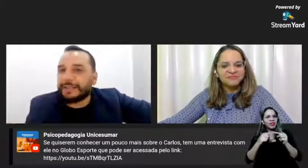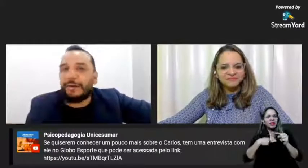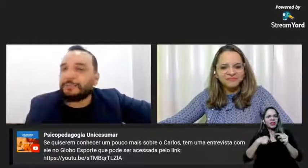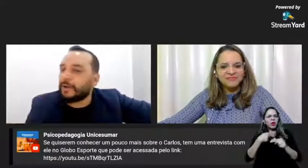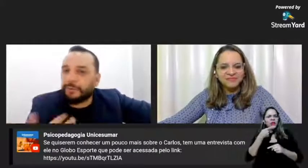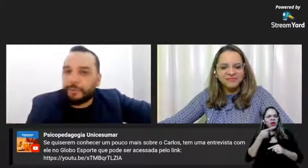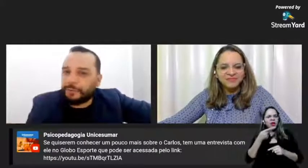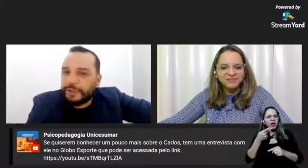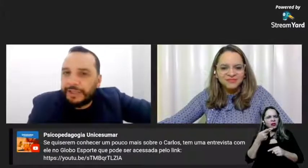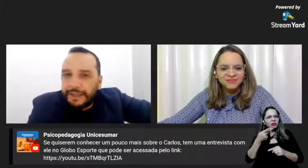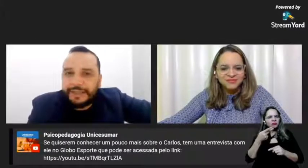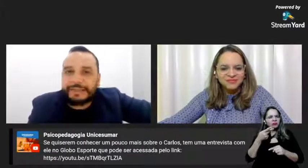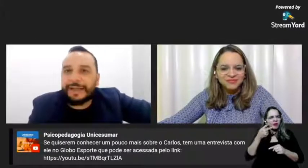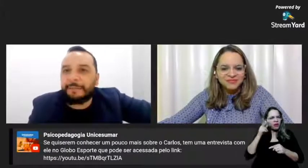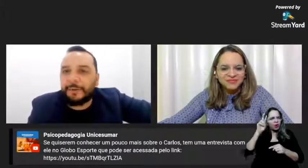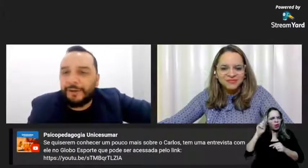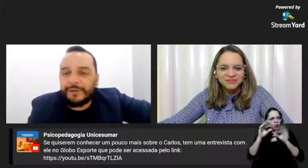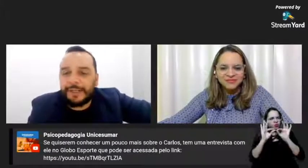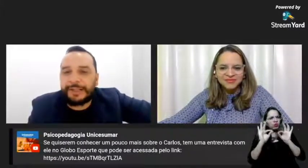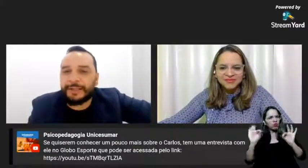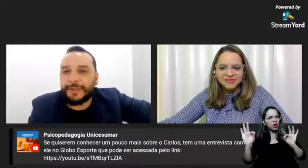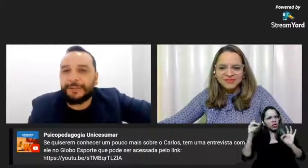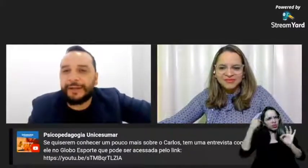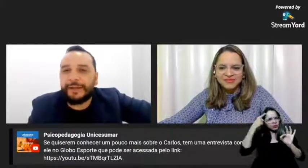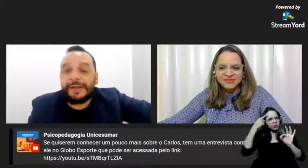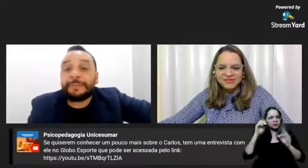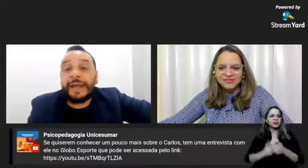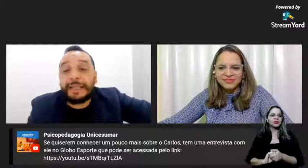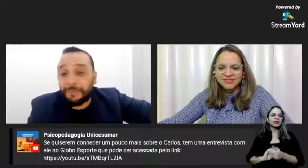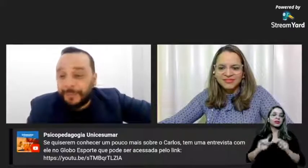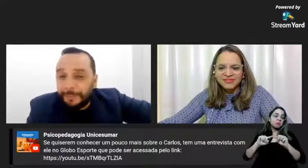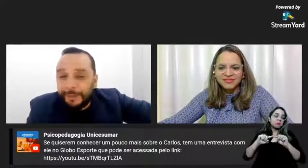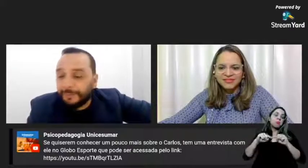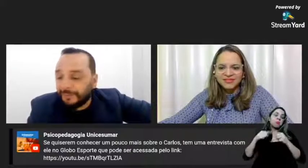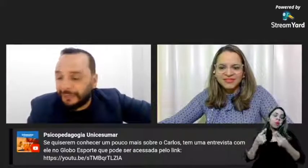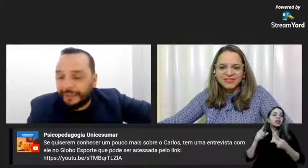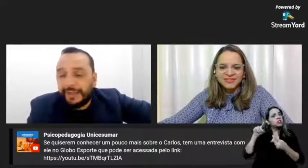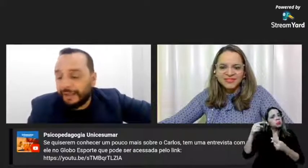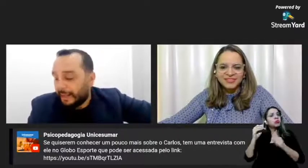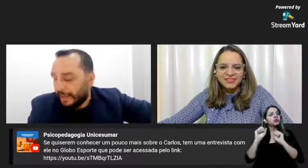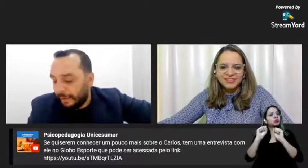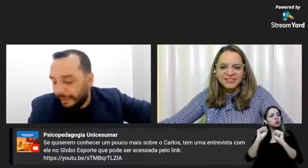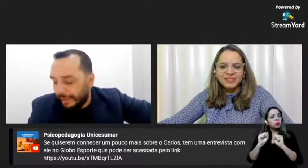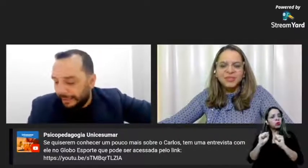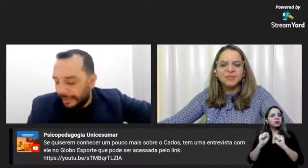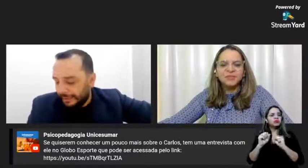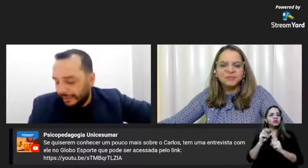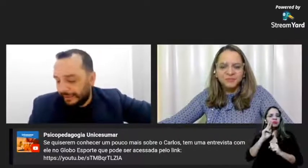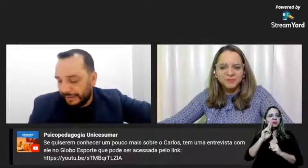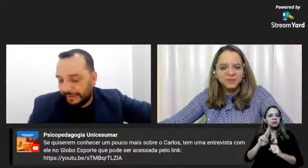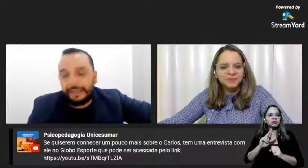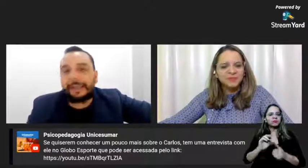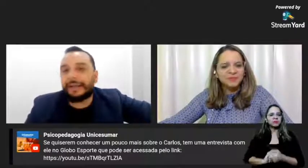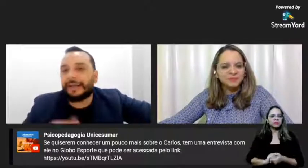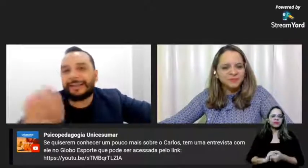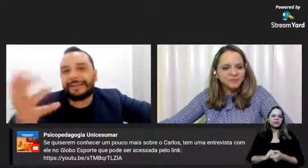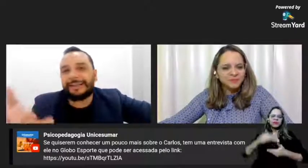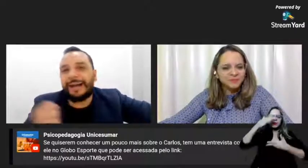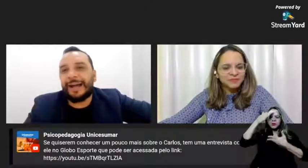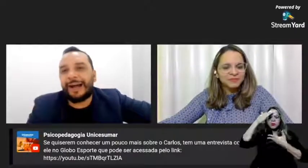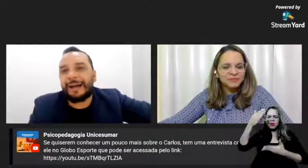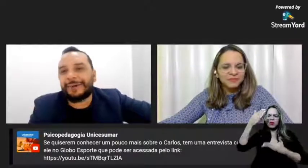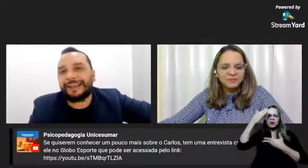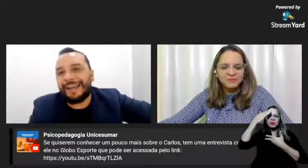né? Mas numa próxima oportunidade, quem sabe, eu posso entrar só para responder perguntas, tá? Eu que agradeço a Lília,